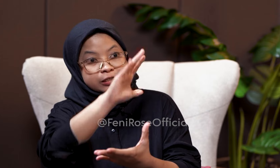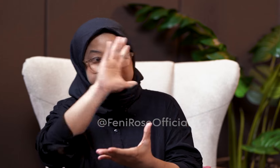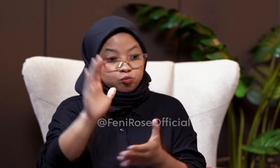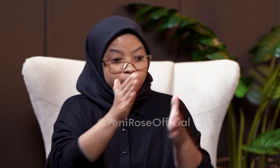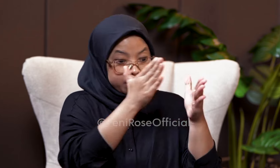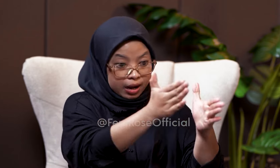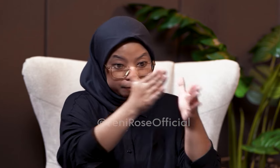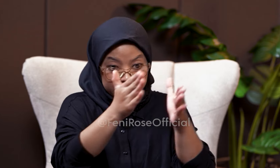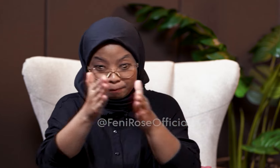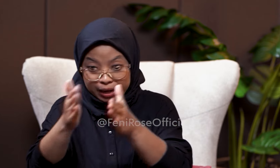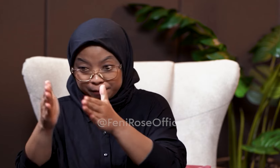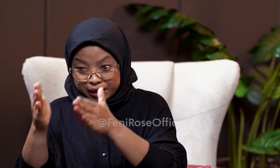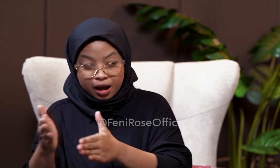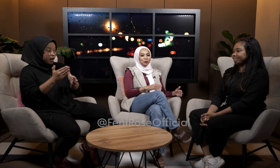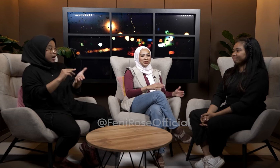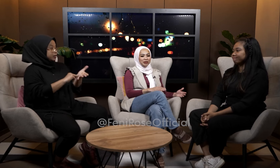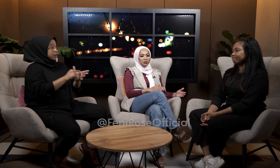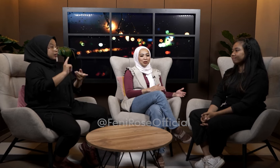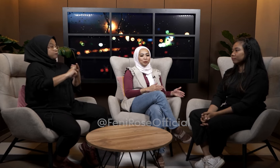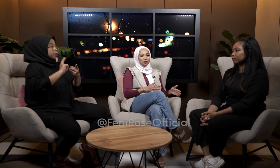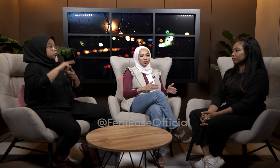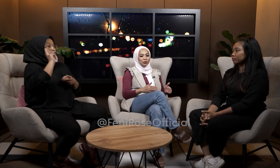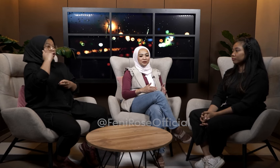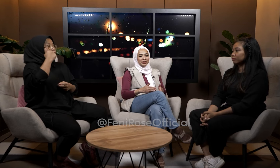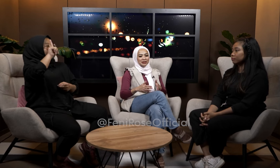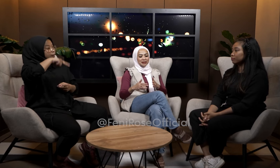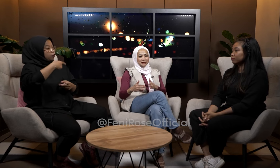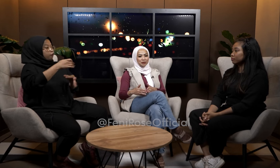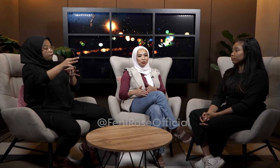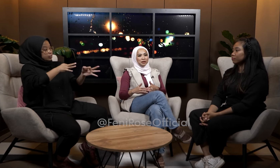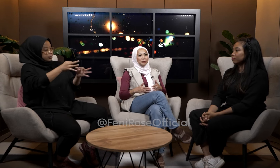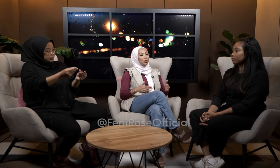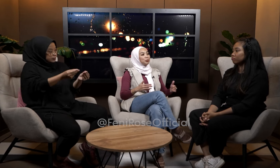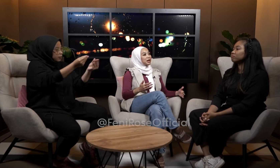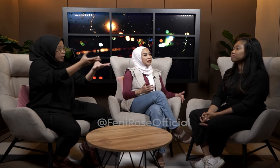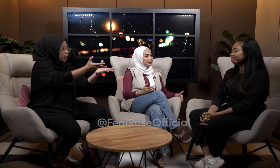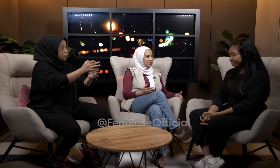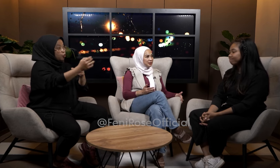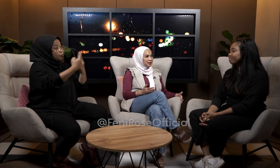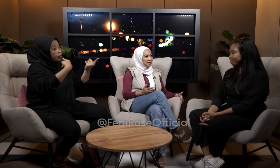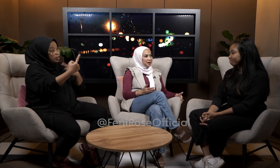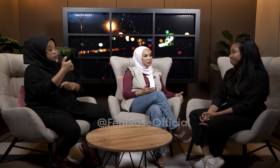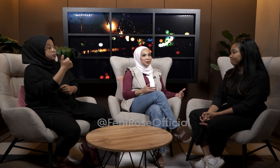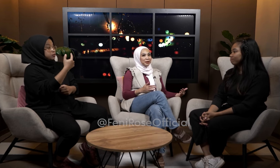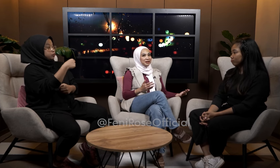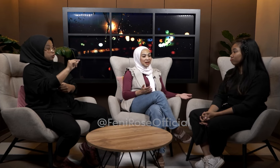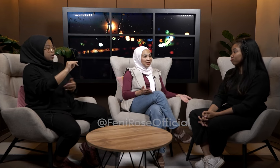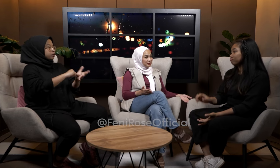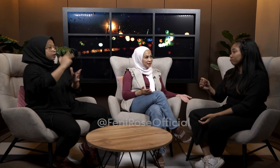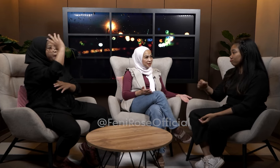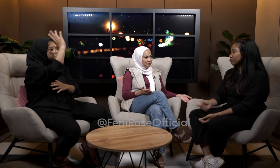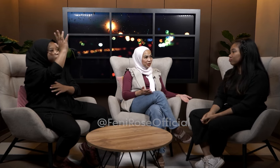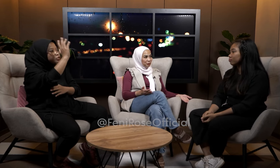sebetulnya ee teman tool ini juga butuh difasilitasi untuk bisa berkomunikasi bisa presentasi begitu